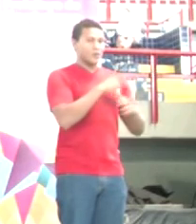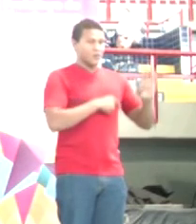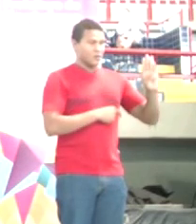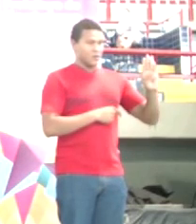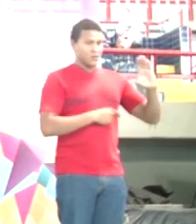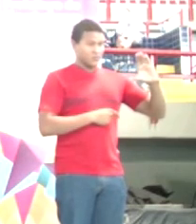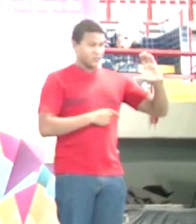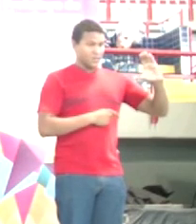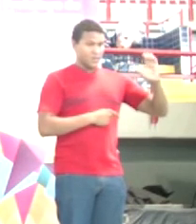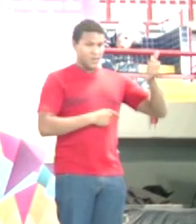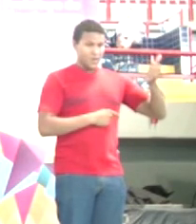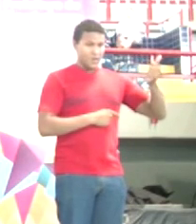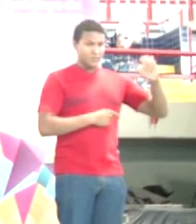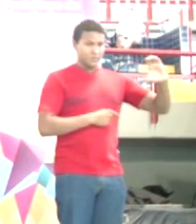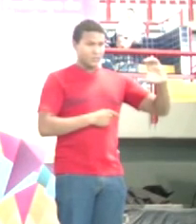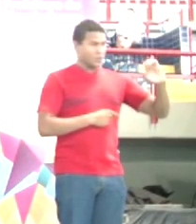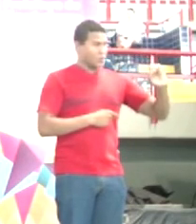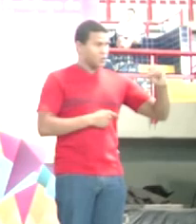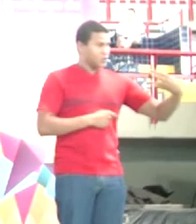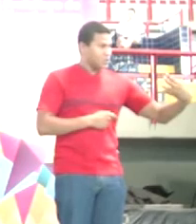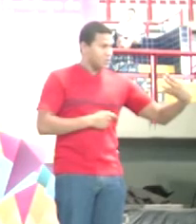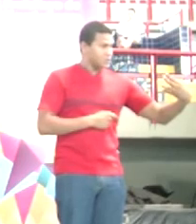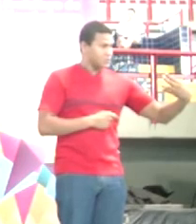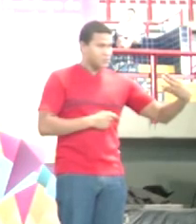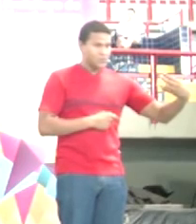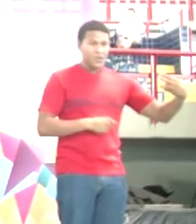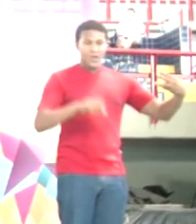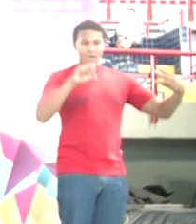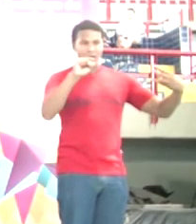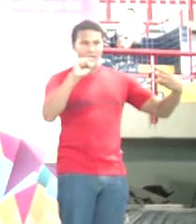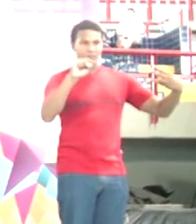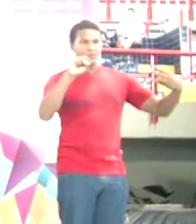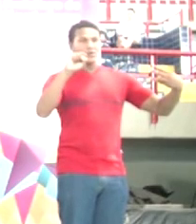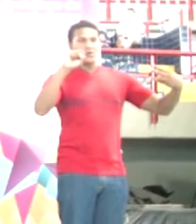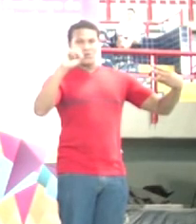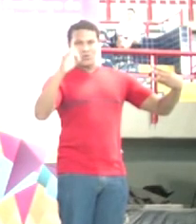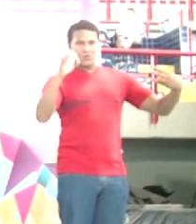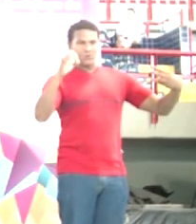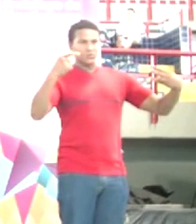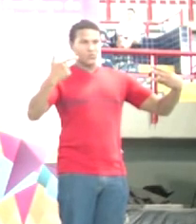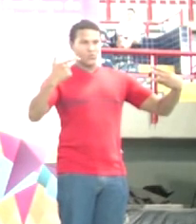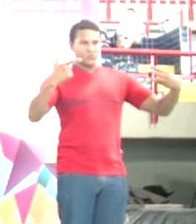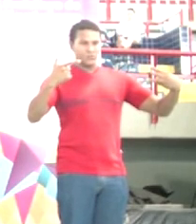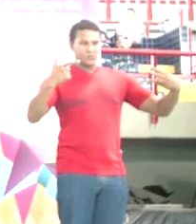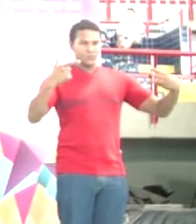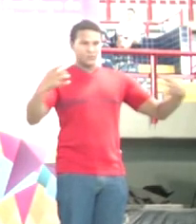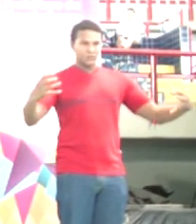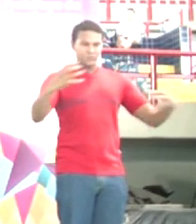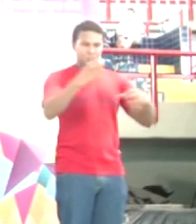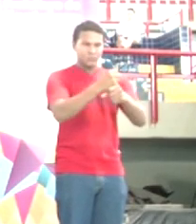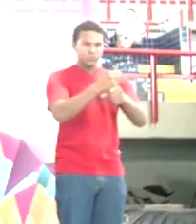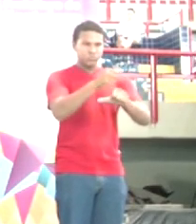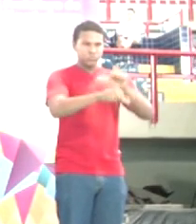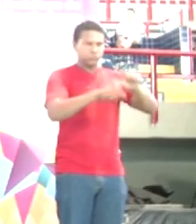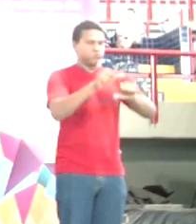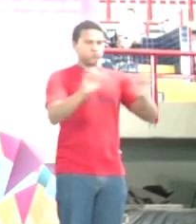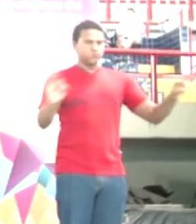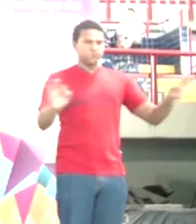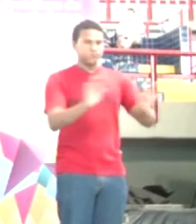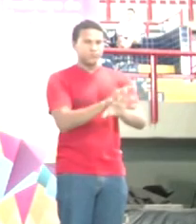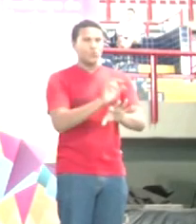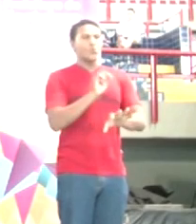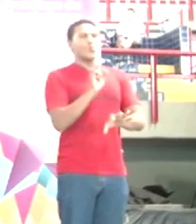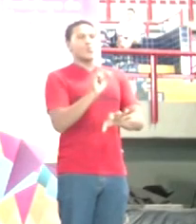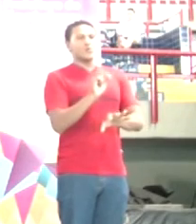o CaCO3, reagindo com o SO2, formando CaSO3, que é o